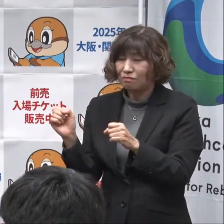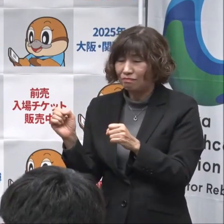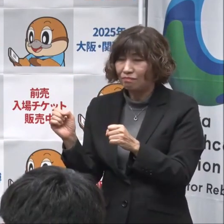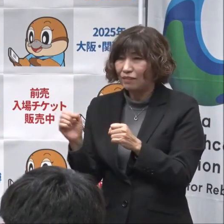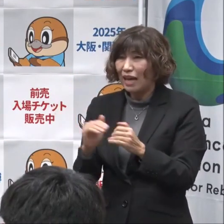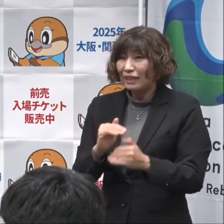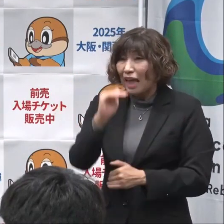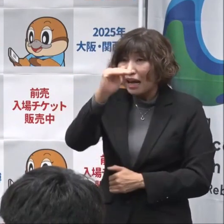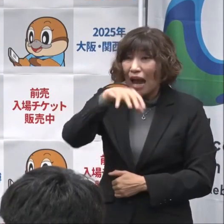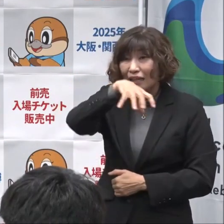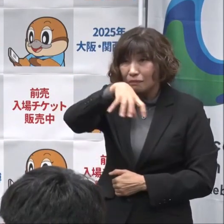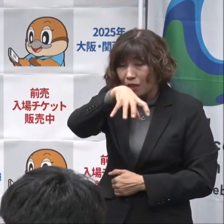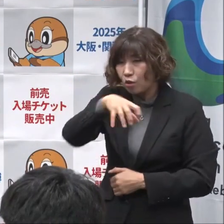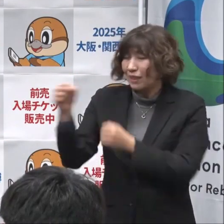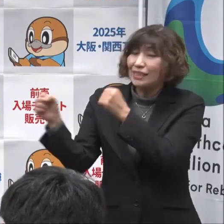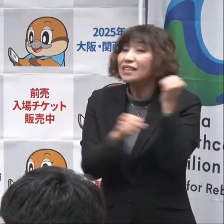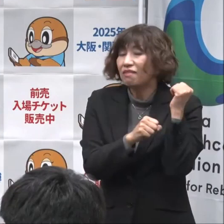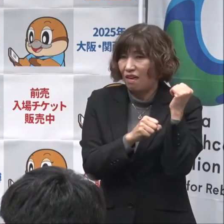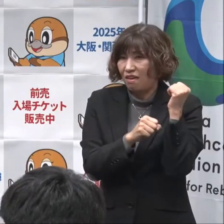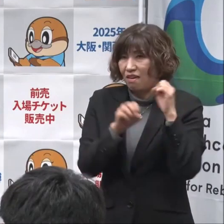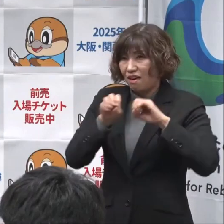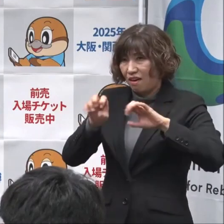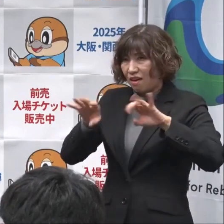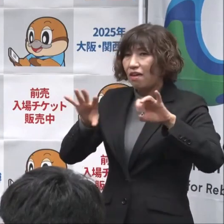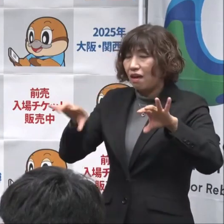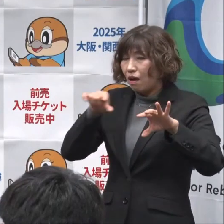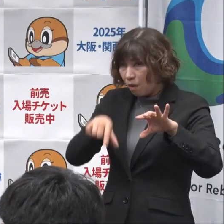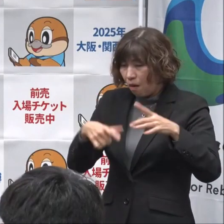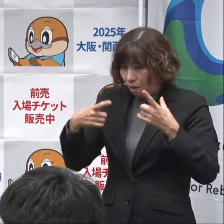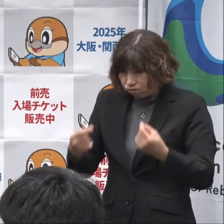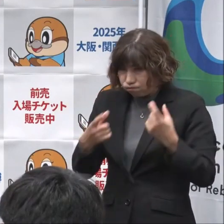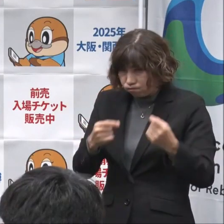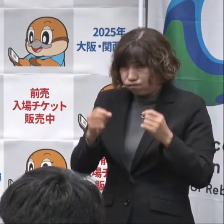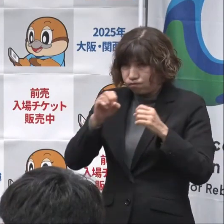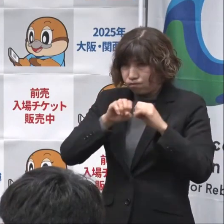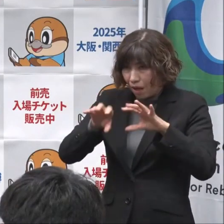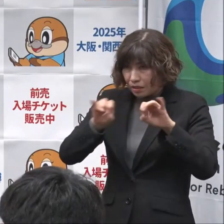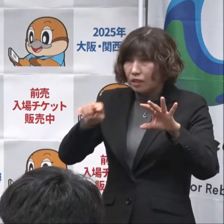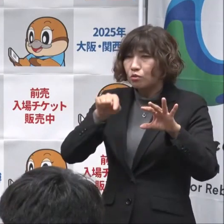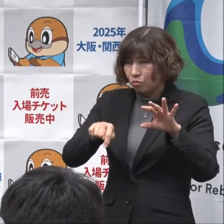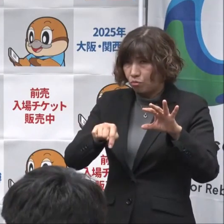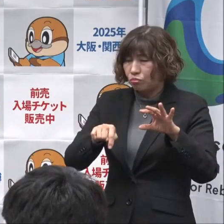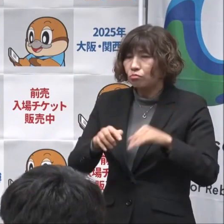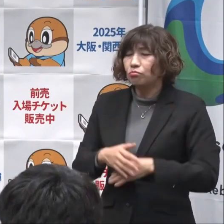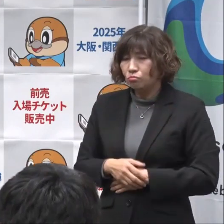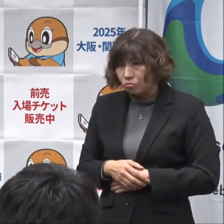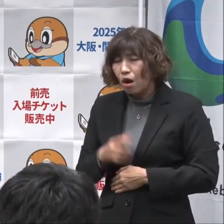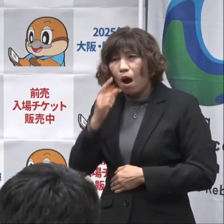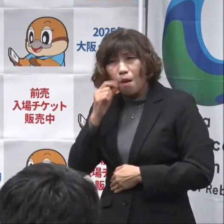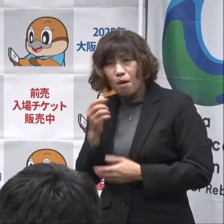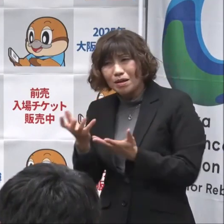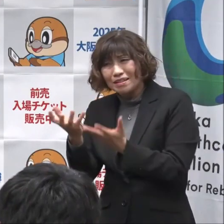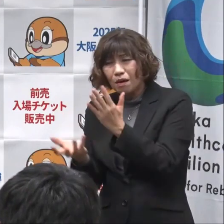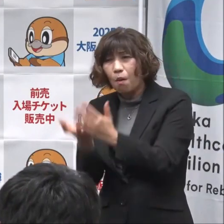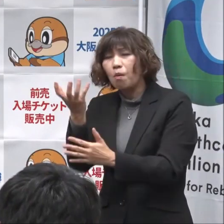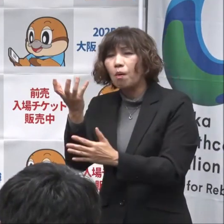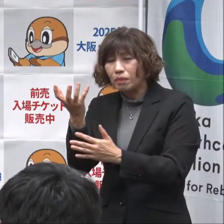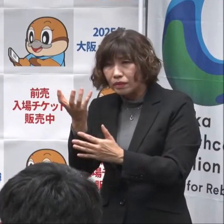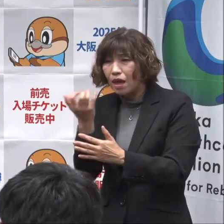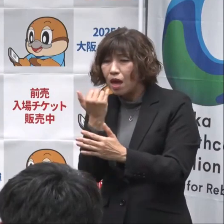になると思います。そういったことを徹底して発信していく。つまり南海トラフ巨大地震が起きて、沿岸エリアの